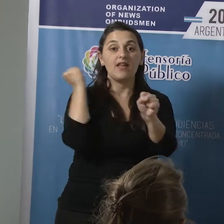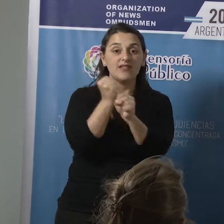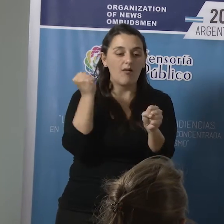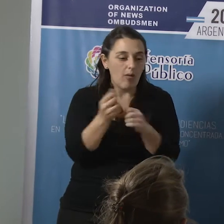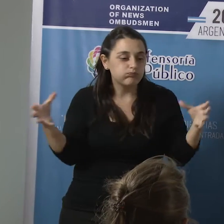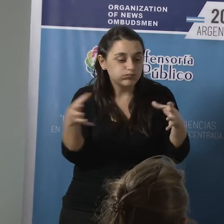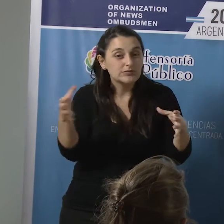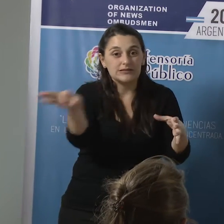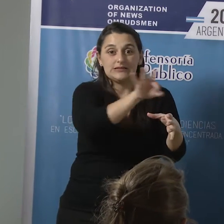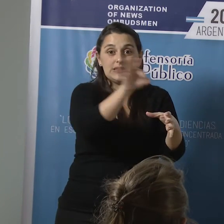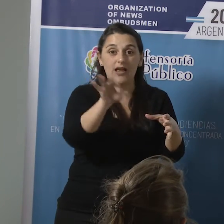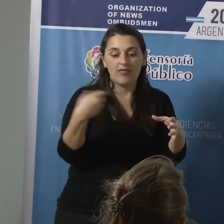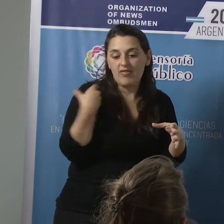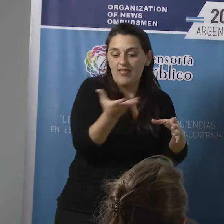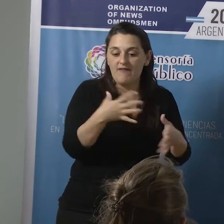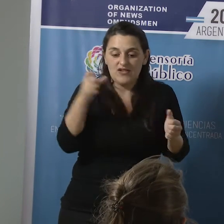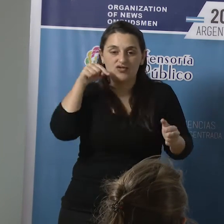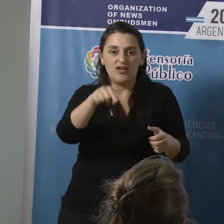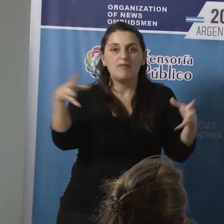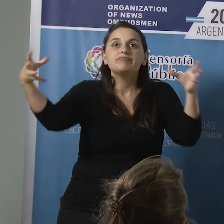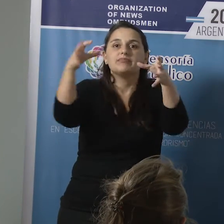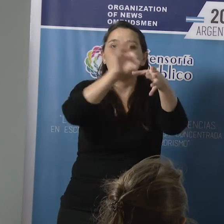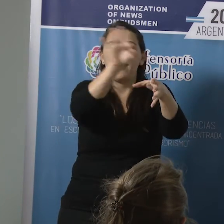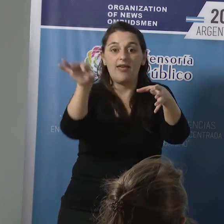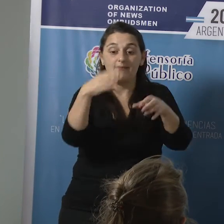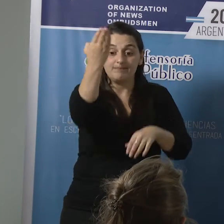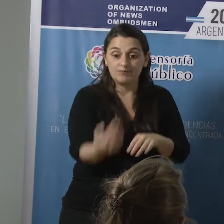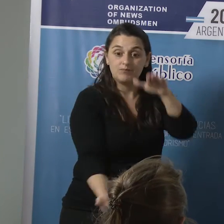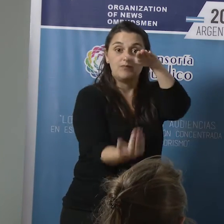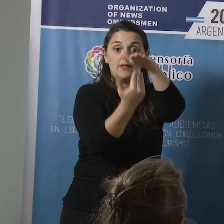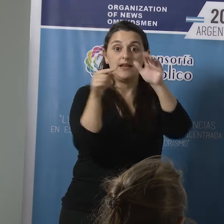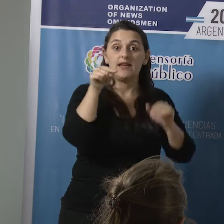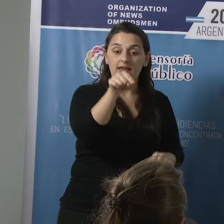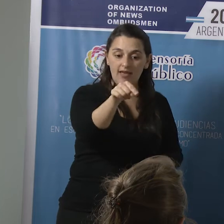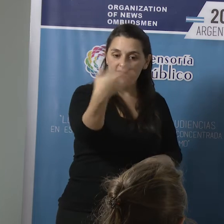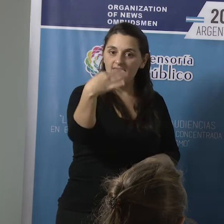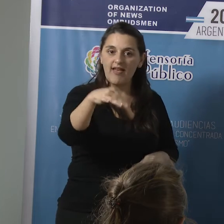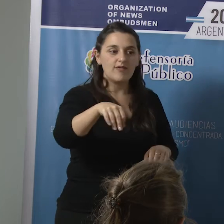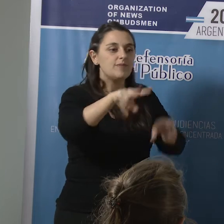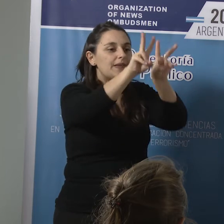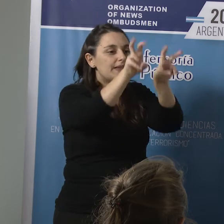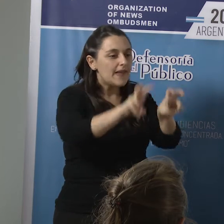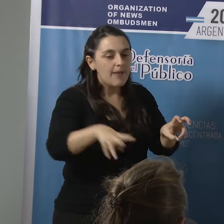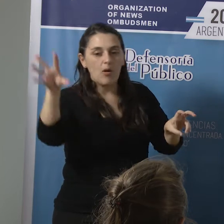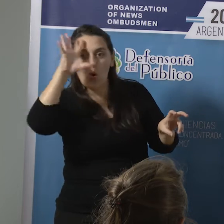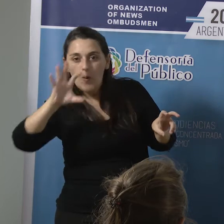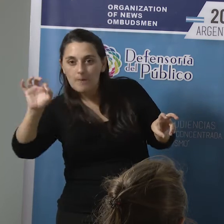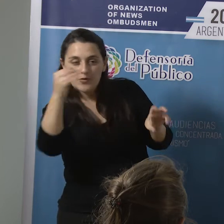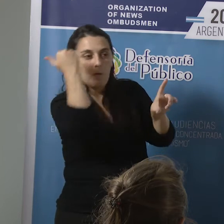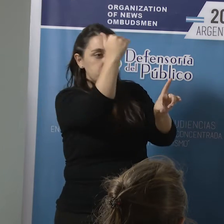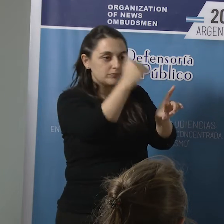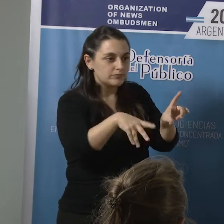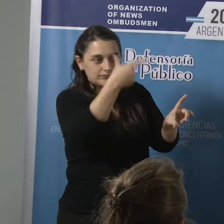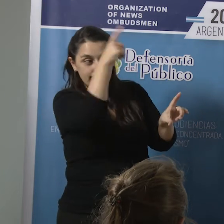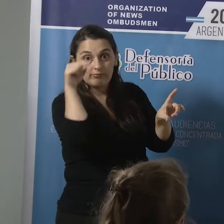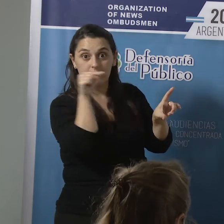institucional y las defensorías de los canales. La figura del defensor desempeña la tarea de ser un ente veedor de los contenidos y opiniones que emiten los canales de